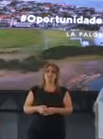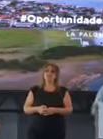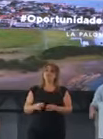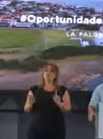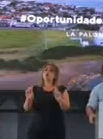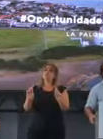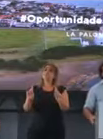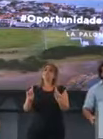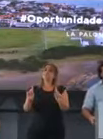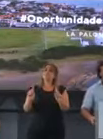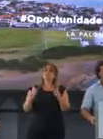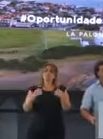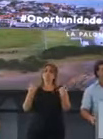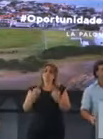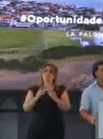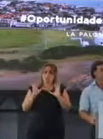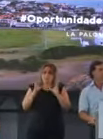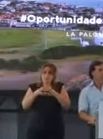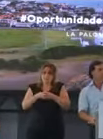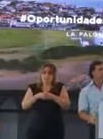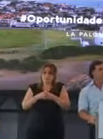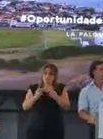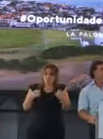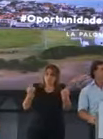No estamos dispuestos, ninguno del equipo,